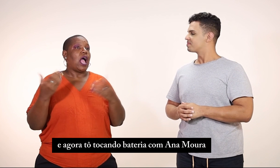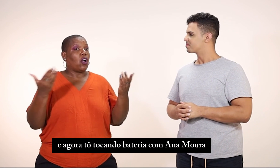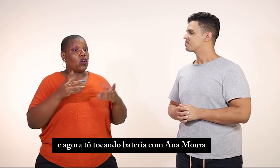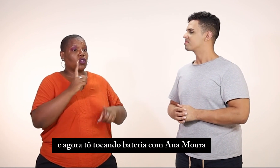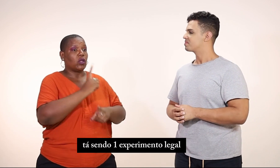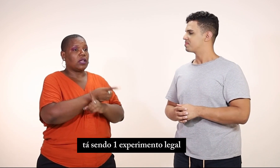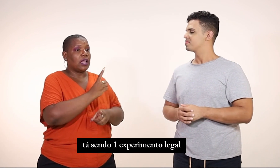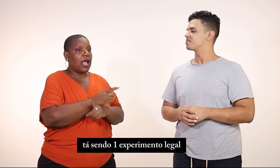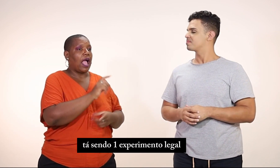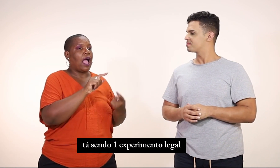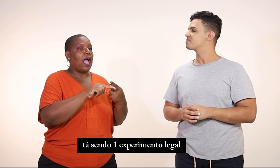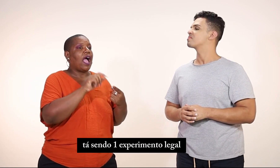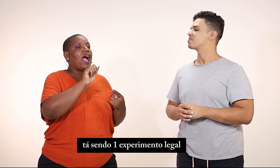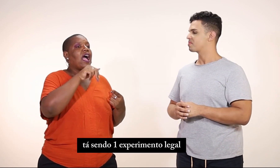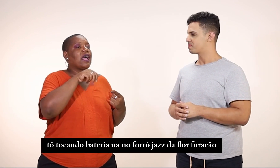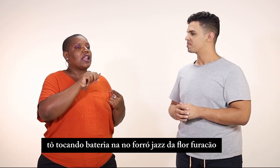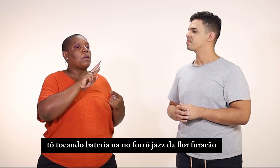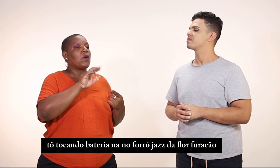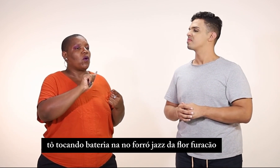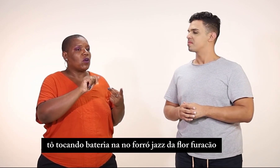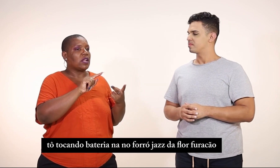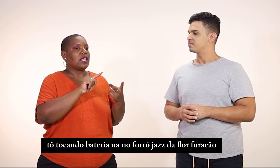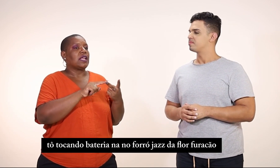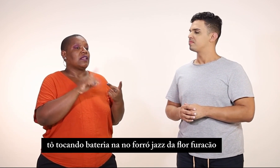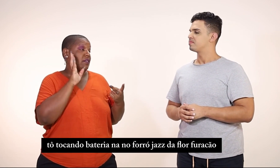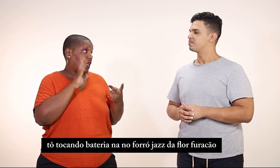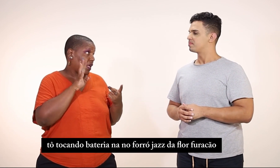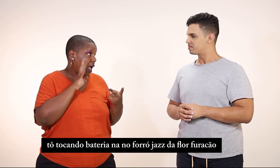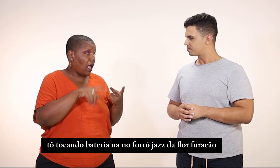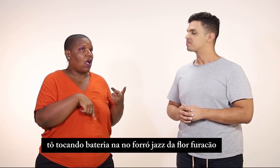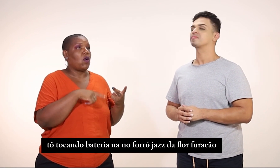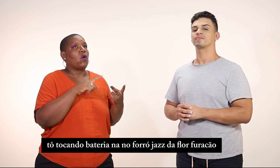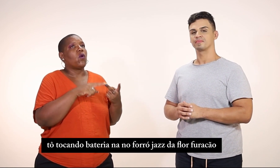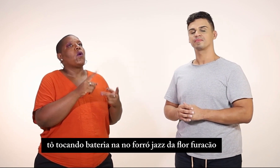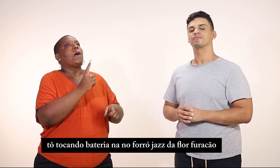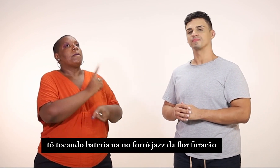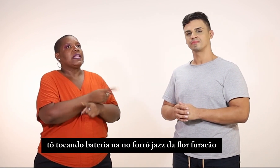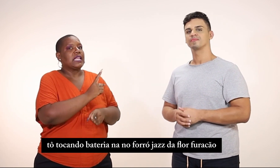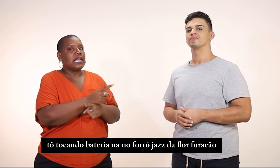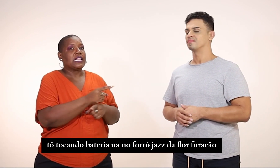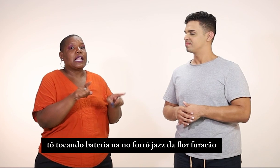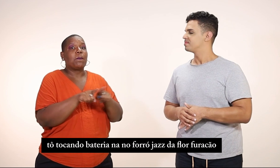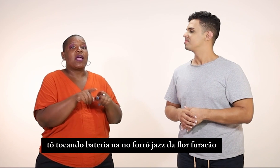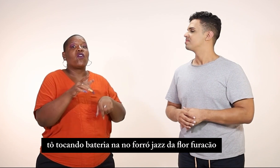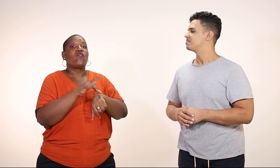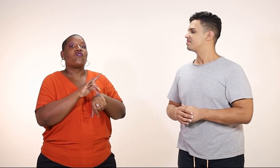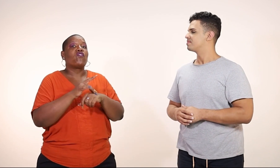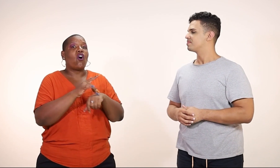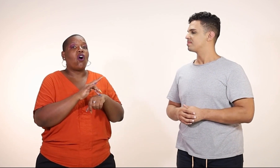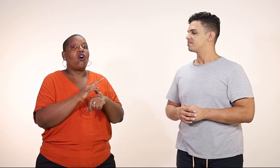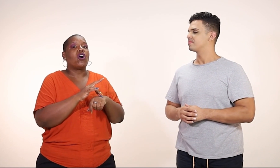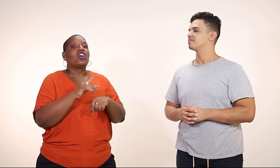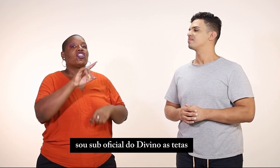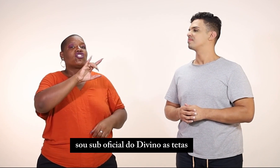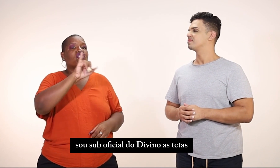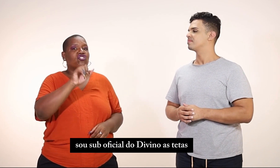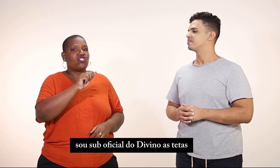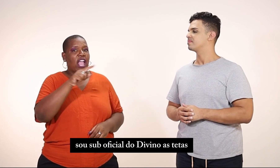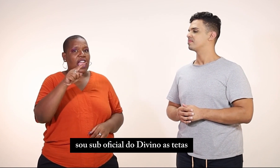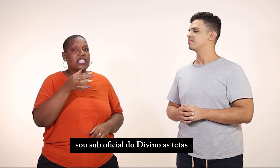Moura, tá sendo um experimento legal. Tô tocando bateria no Forró Jazz da Flor Furacão. Sou o suboficial do